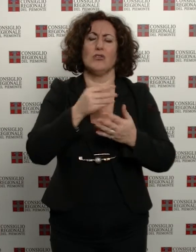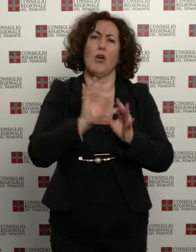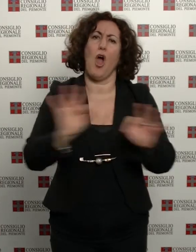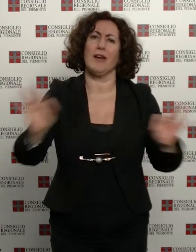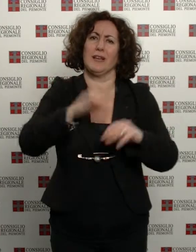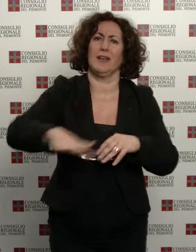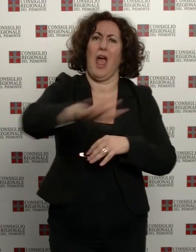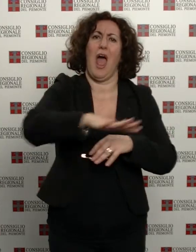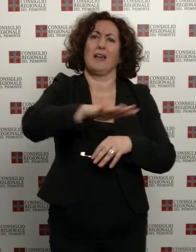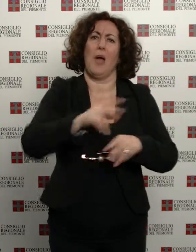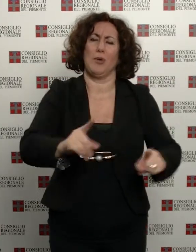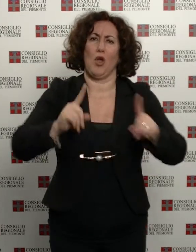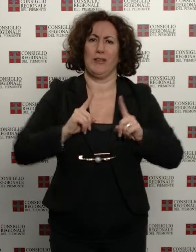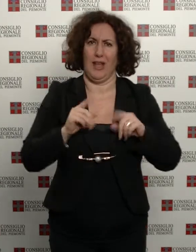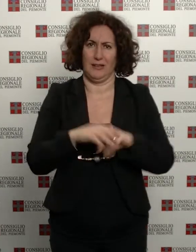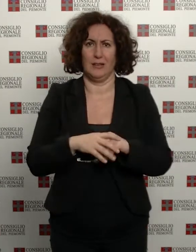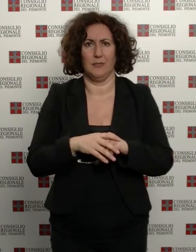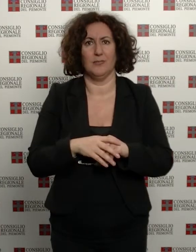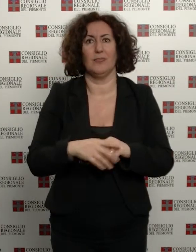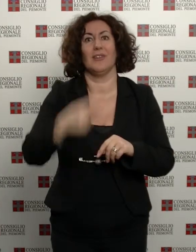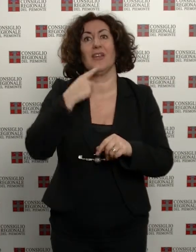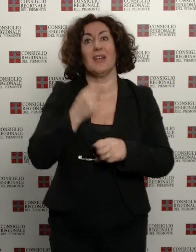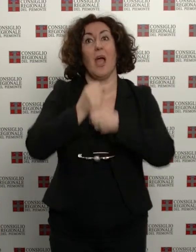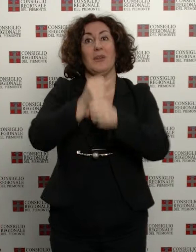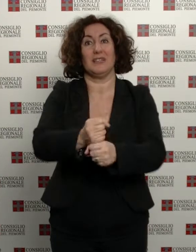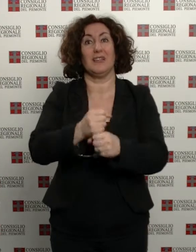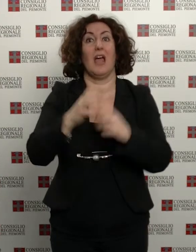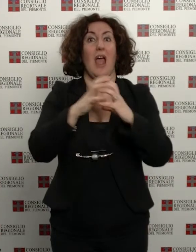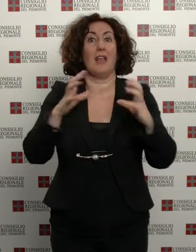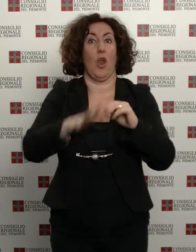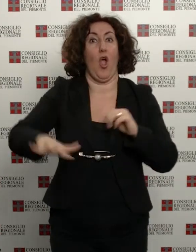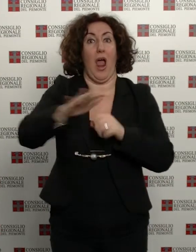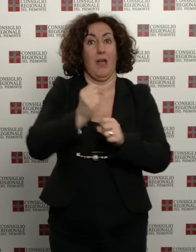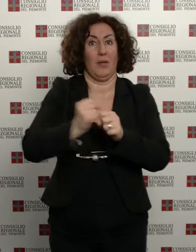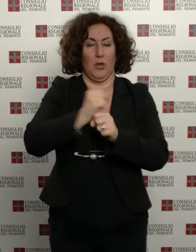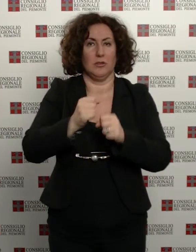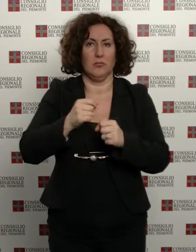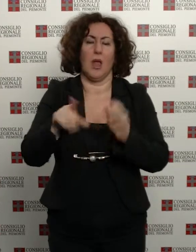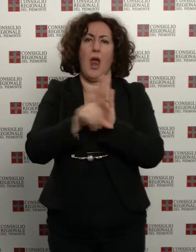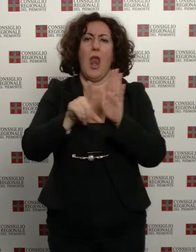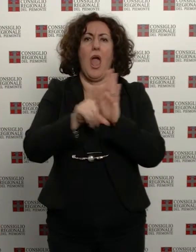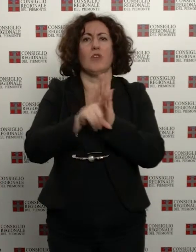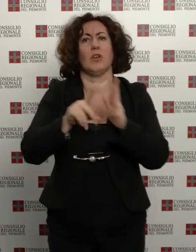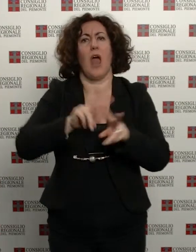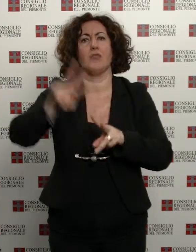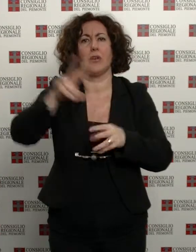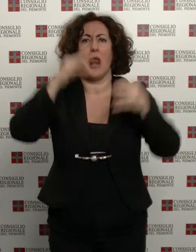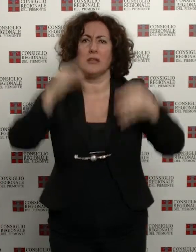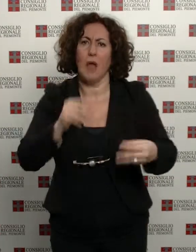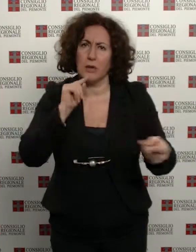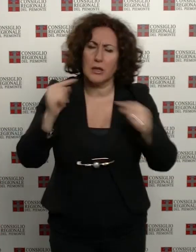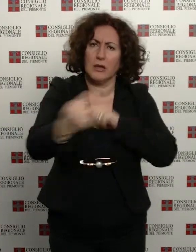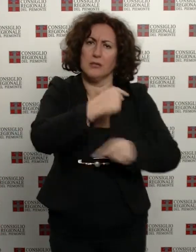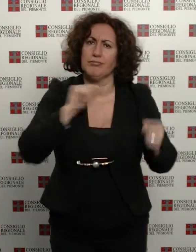sacrimonti i rappresentanti degli enti locali piemontesi hanno poi affrontato il tema della legge nazionale di stabilità Con riferimento alle problematiche